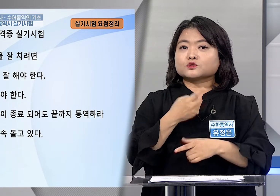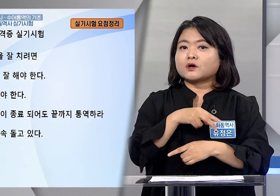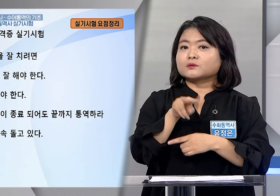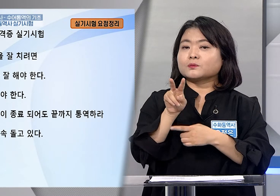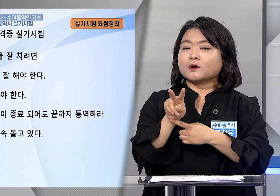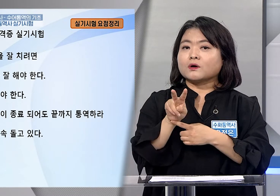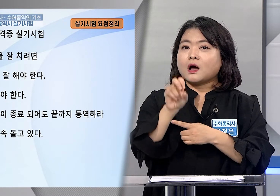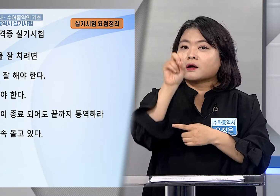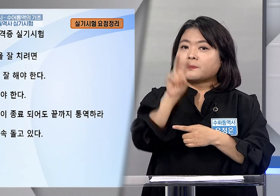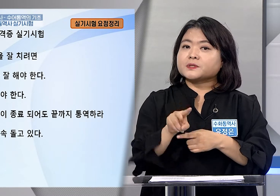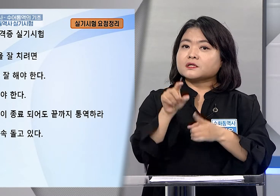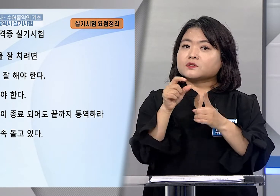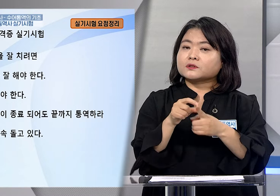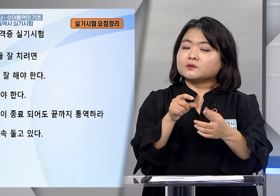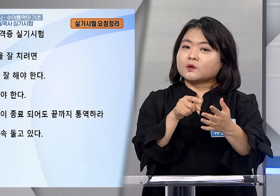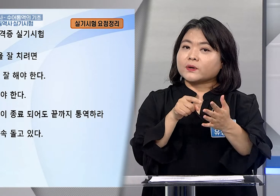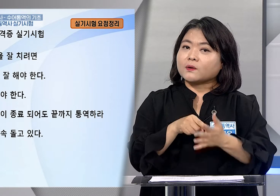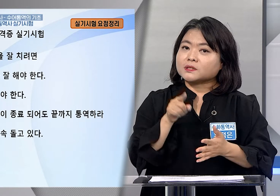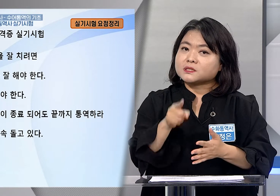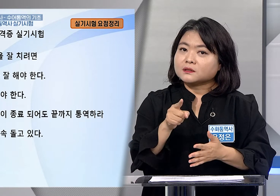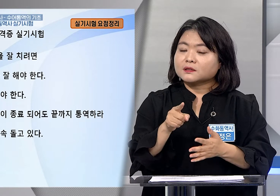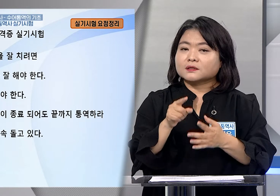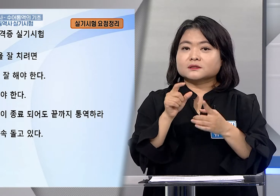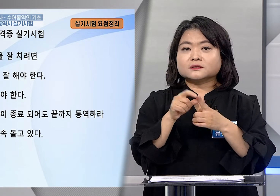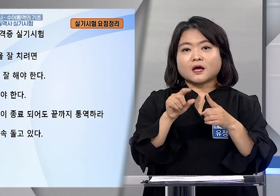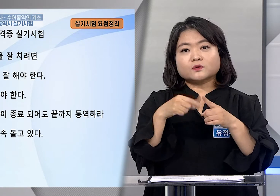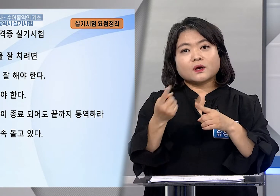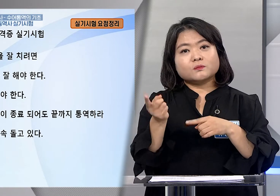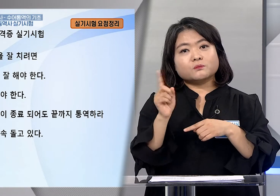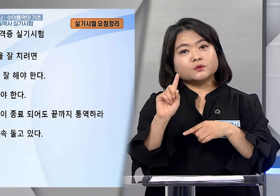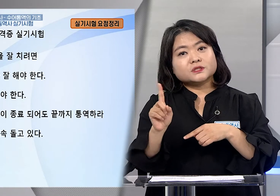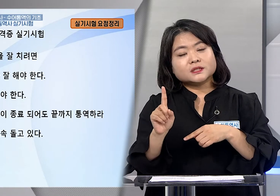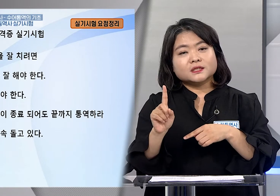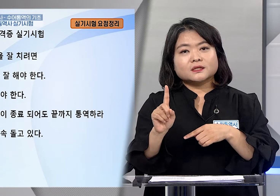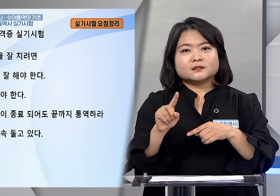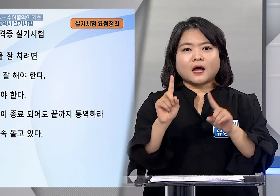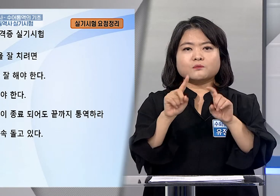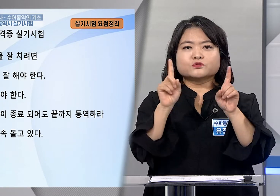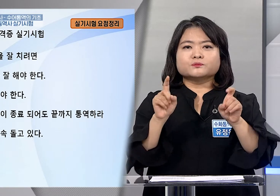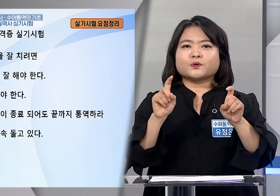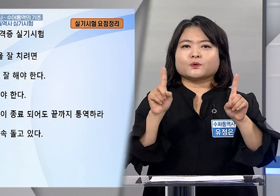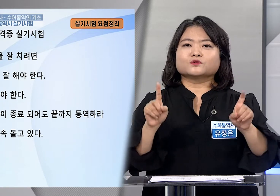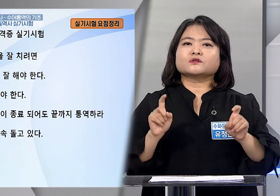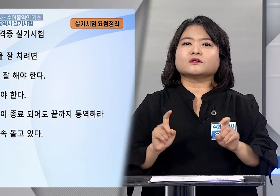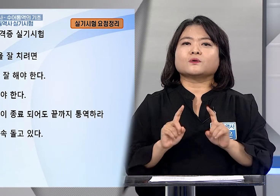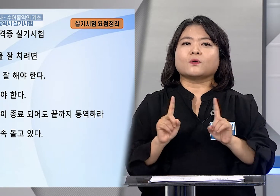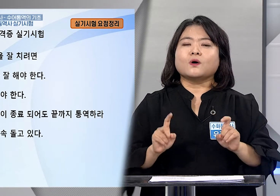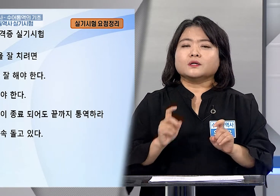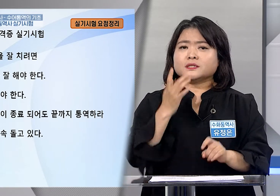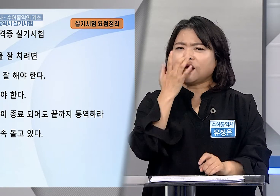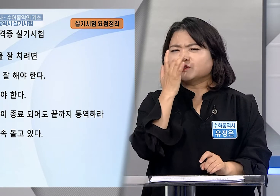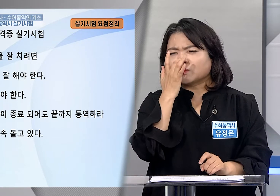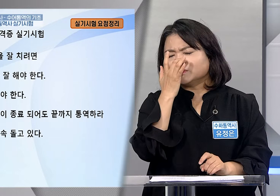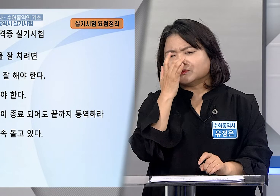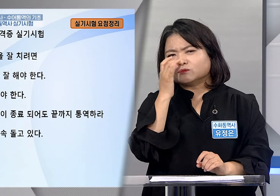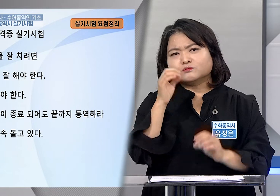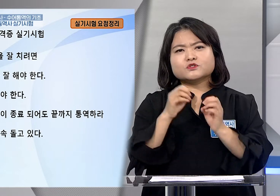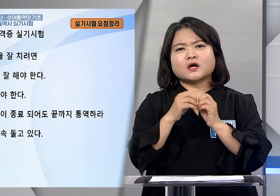수어를 보면 갑자기 저 단어가 왜 나왔지? 그 단어 다음에 뭐지? 다 물음표, 투성이로 이해할 수 없는